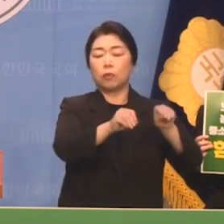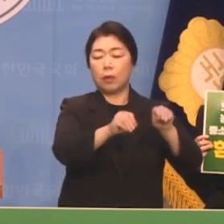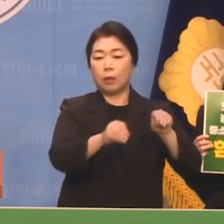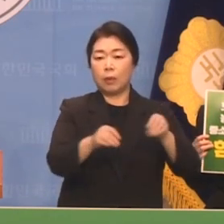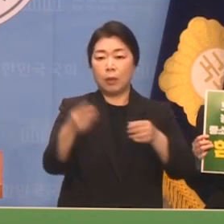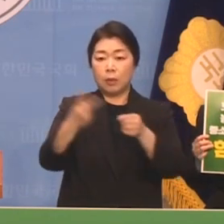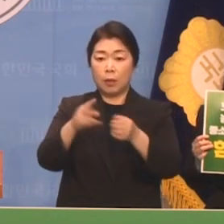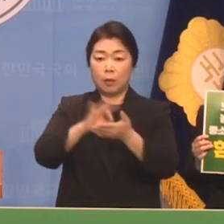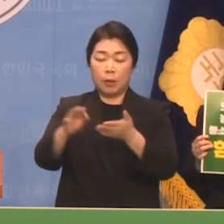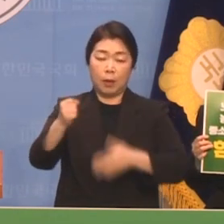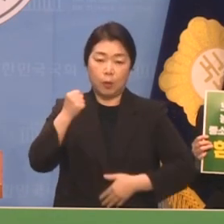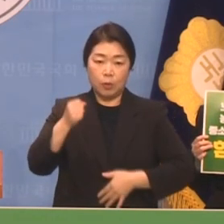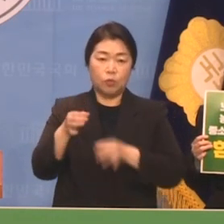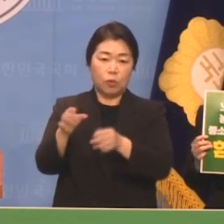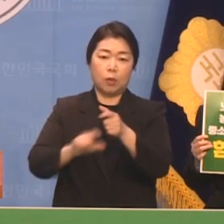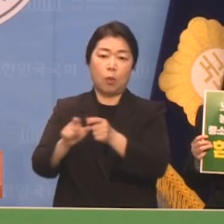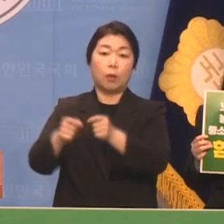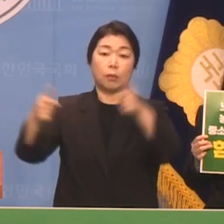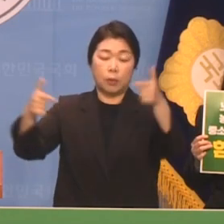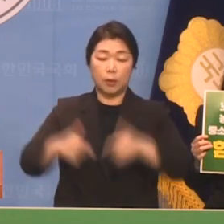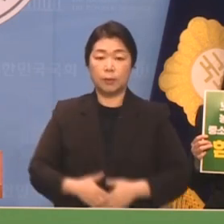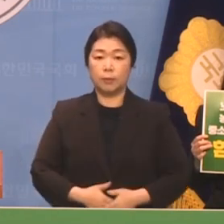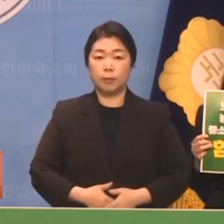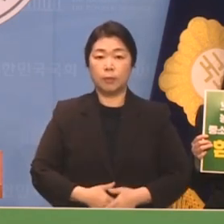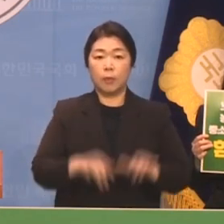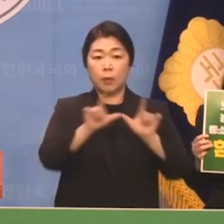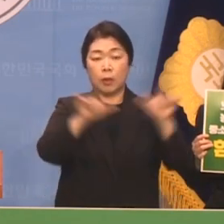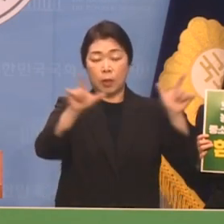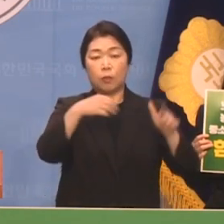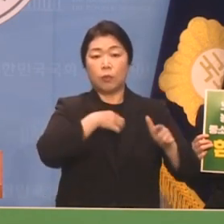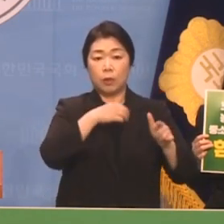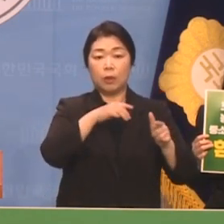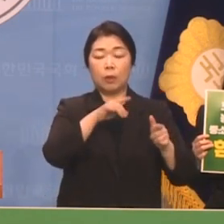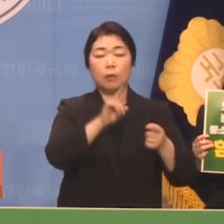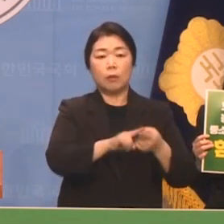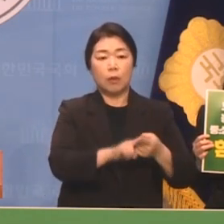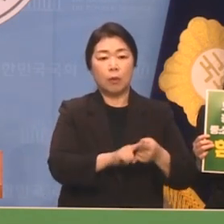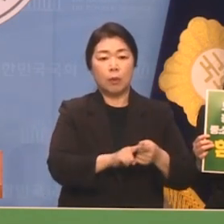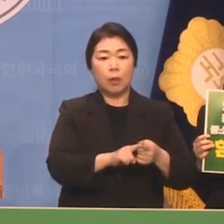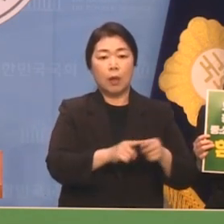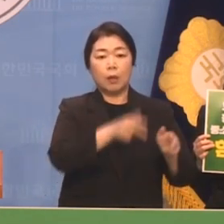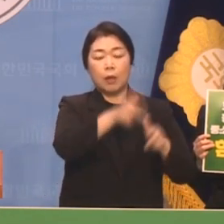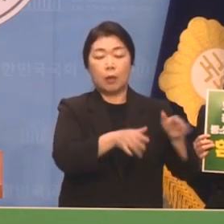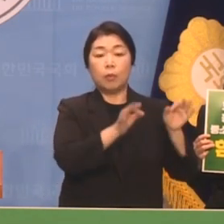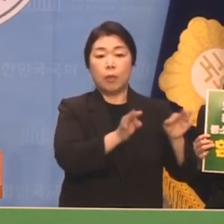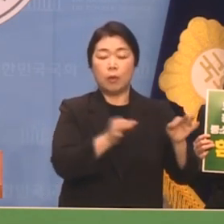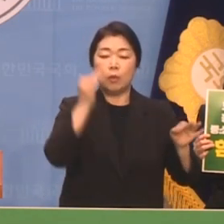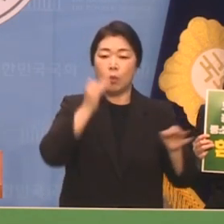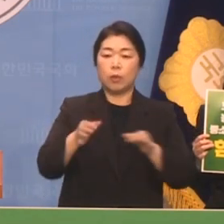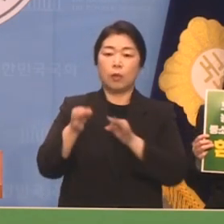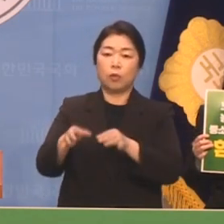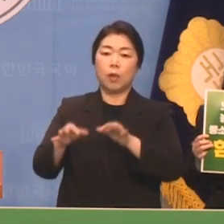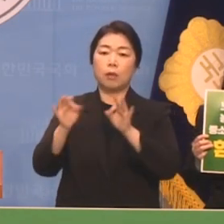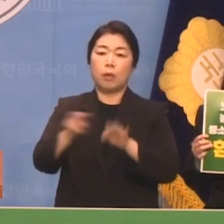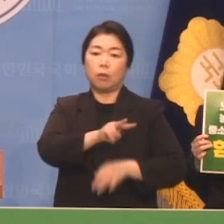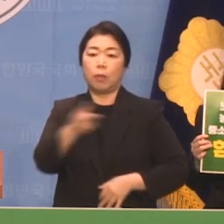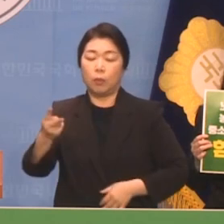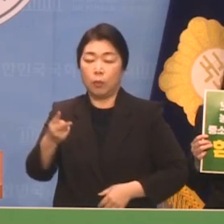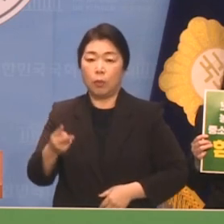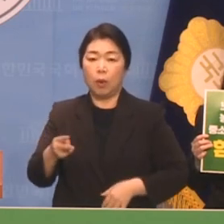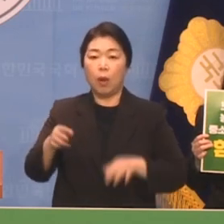확대하겠습니다. 기후위기 대응을 위한 자본 조달을 위해 산업은행을 녹색투자은행으로 전환하여